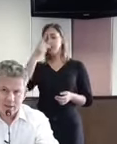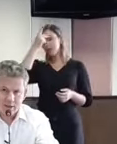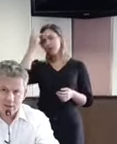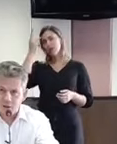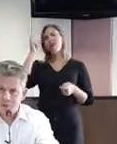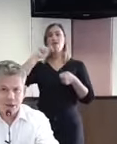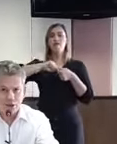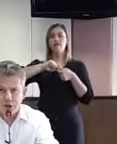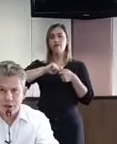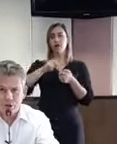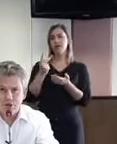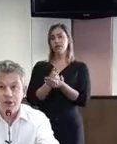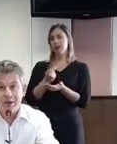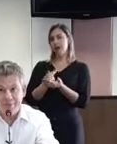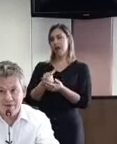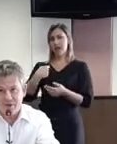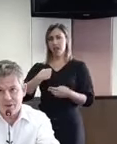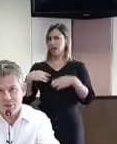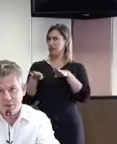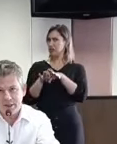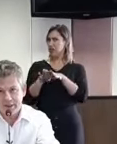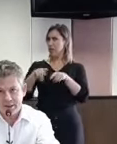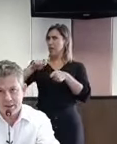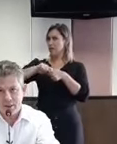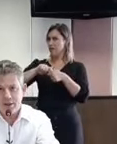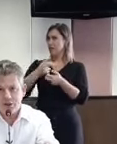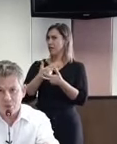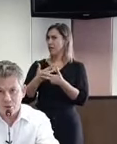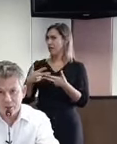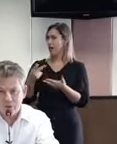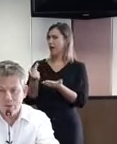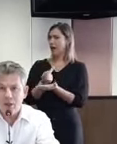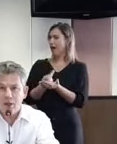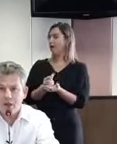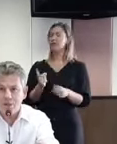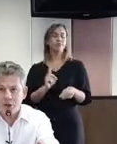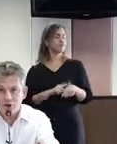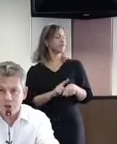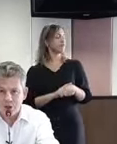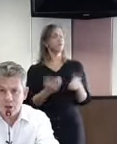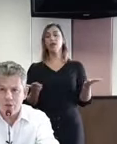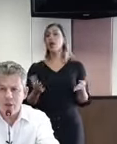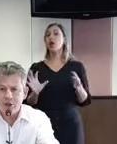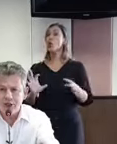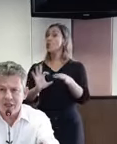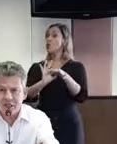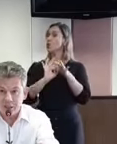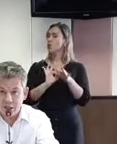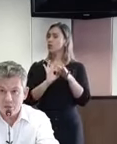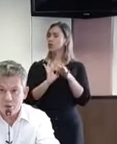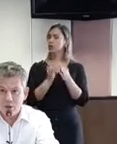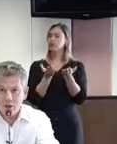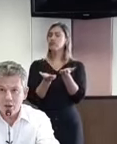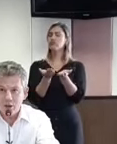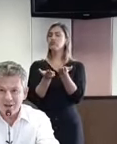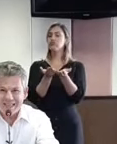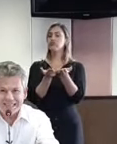errada, não me dá o direito de também fazer coisa errada. Neste momento, é momento de união, de